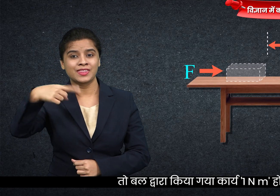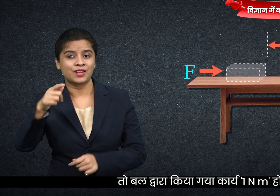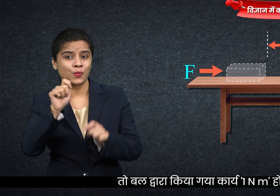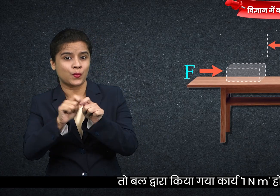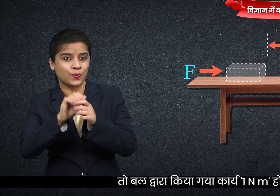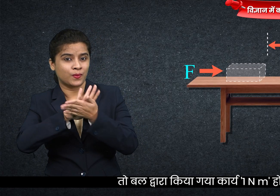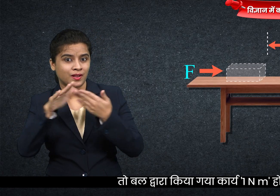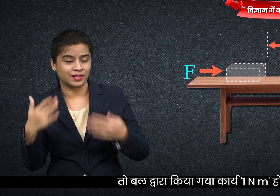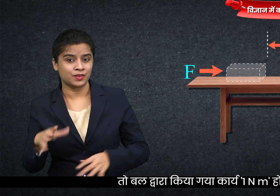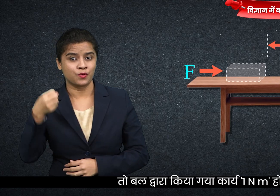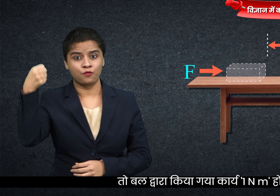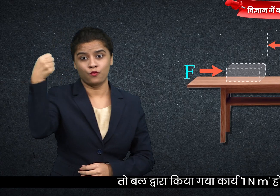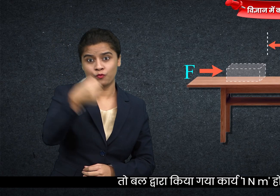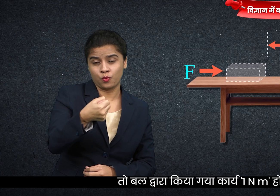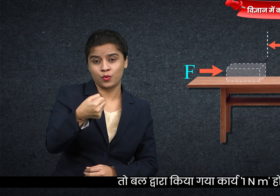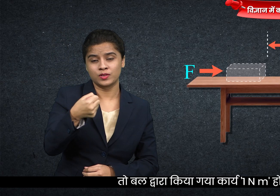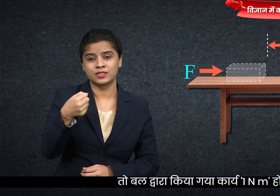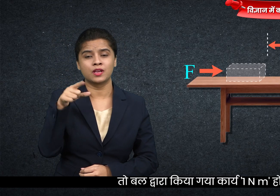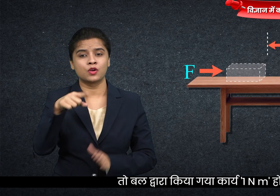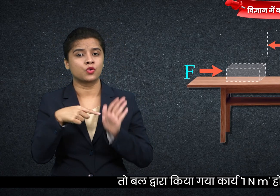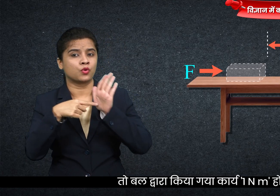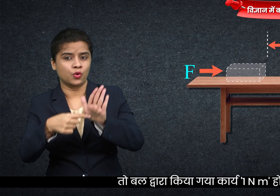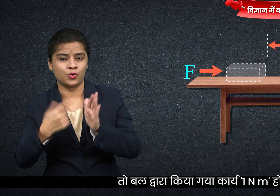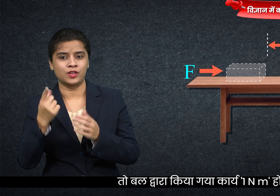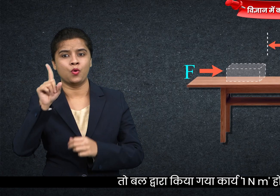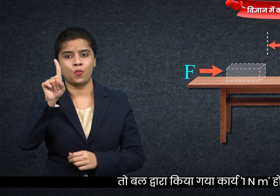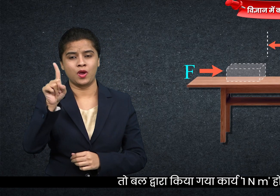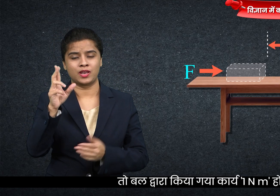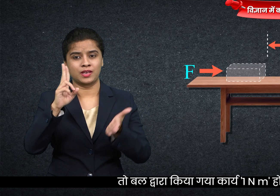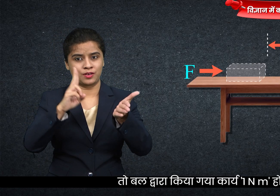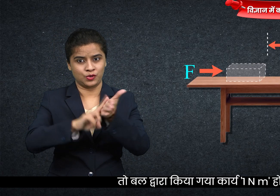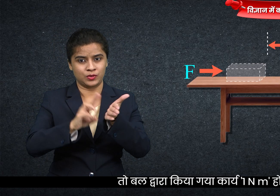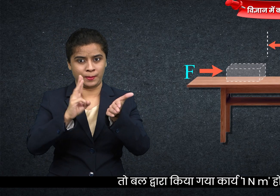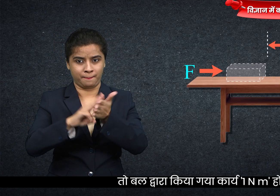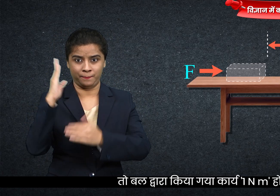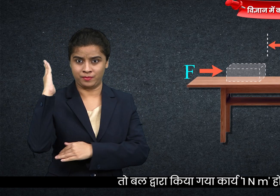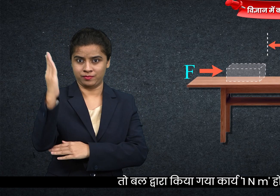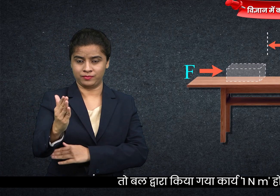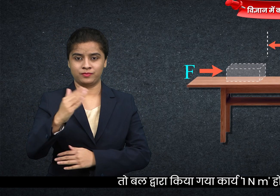1 है तो बल द्वारा किए गए कार्य 1 Nm होगा।